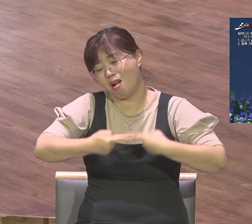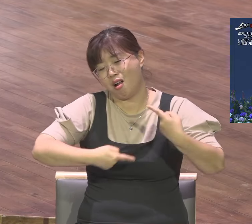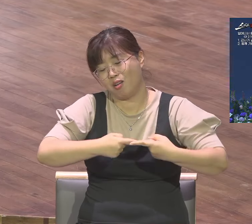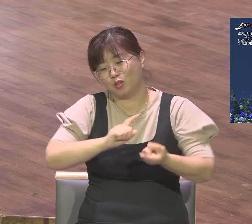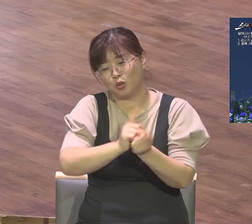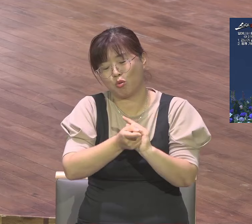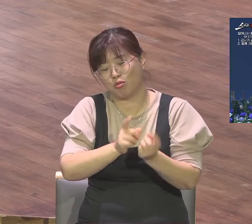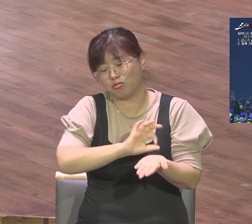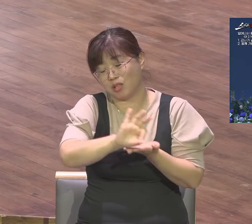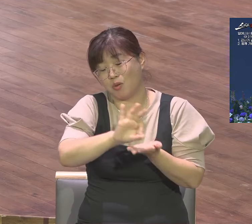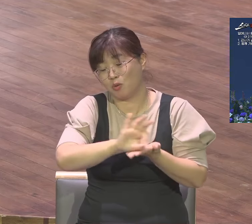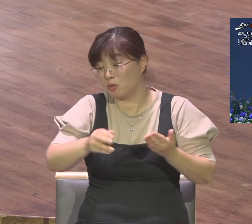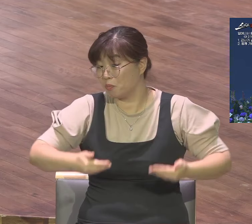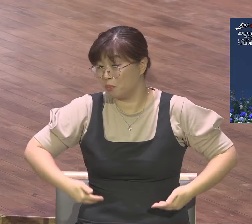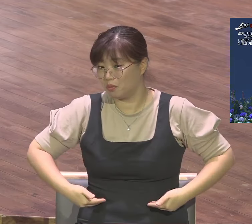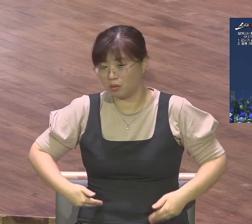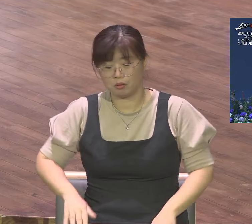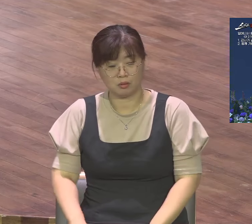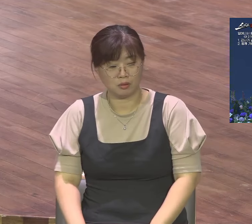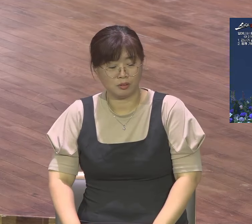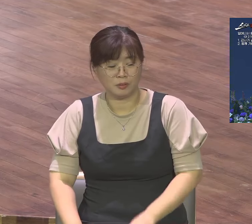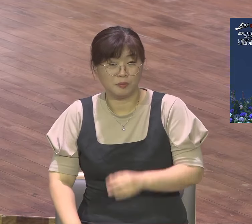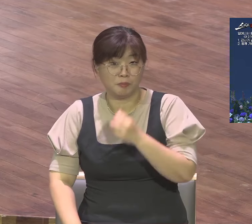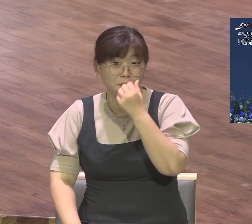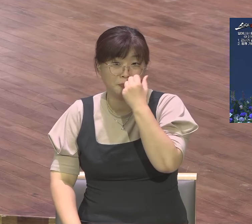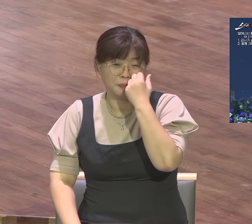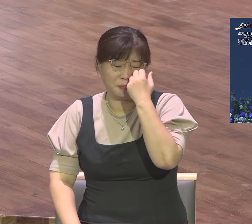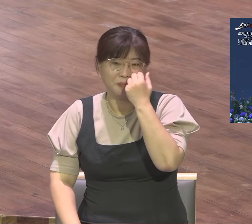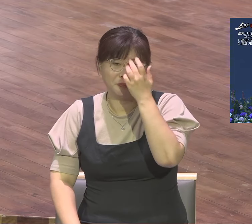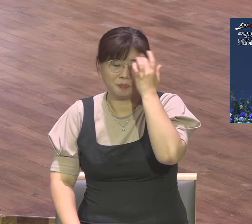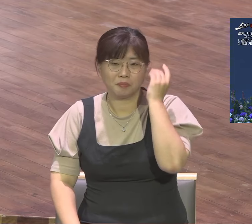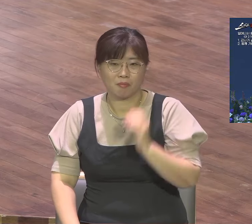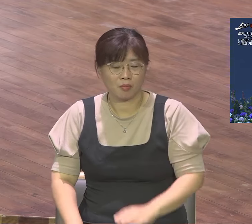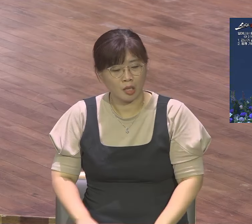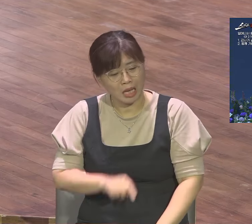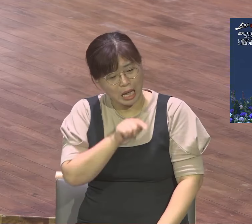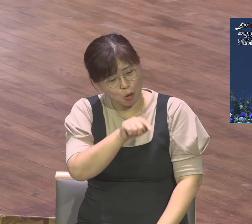똑같은 상황을 보면서 부정적으로 해석해 봤자